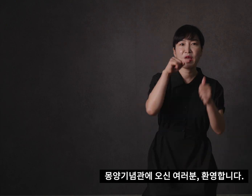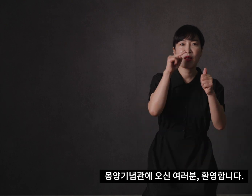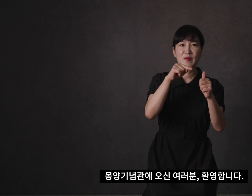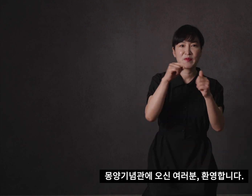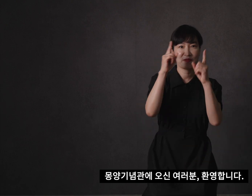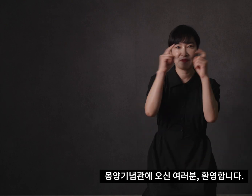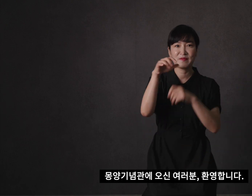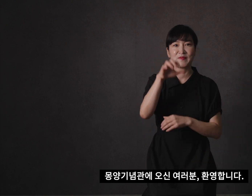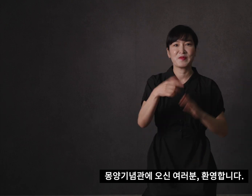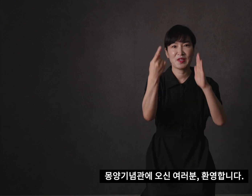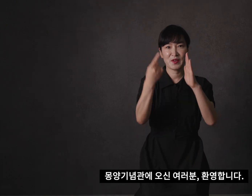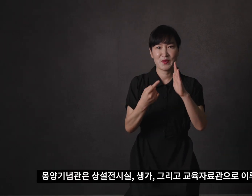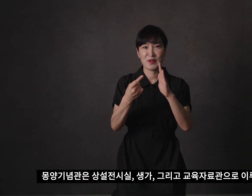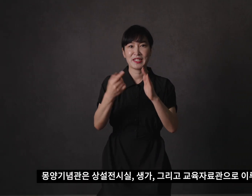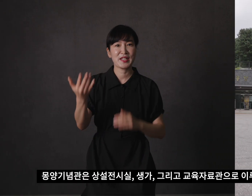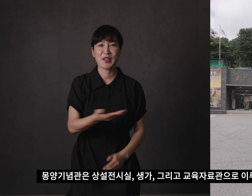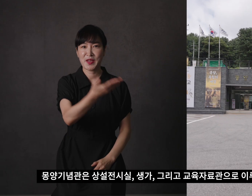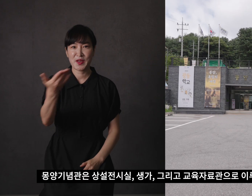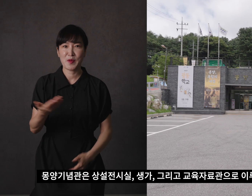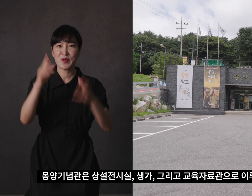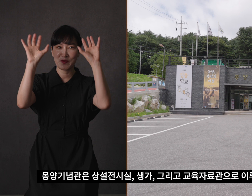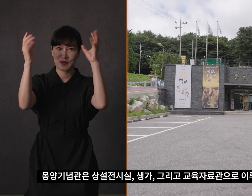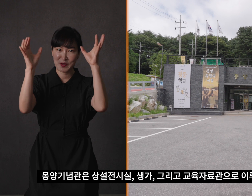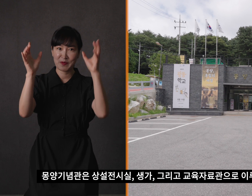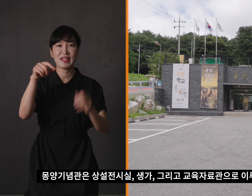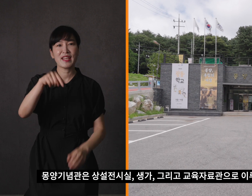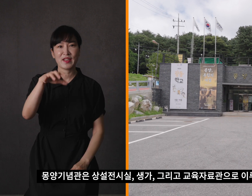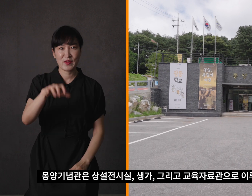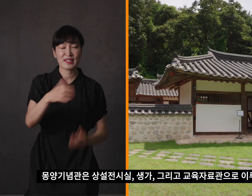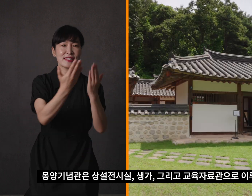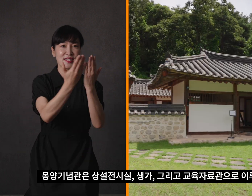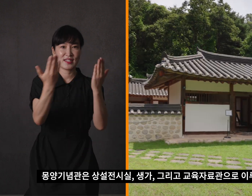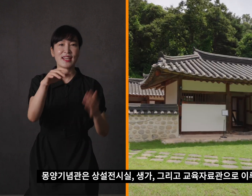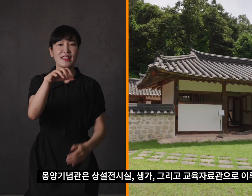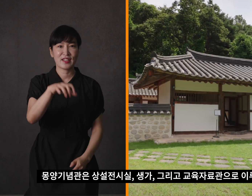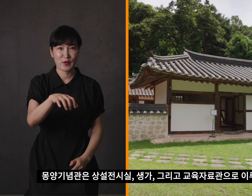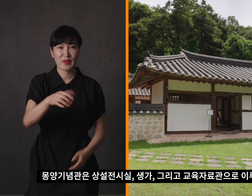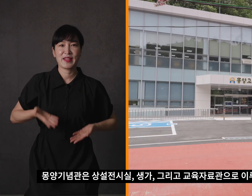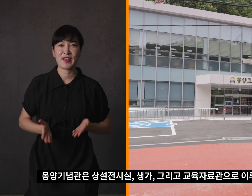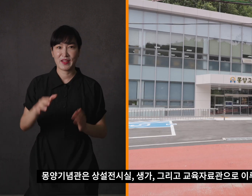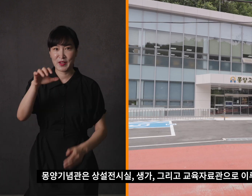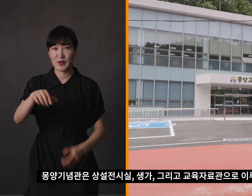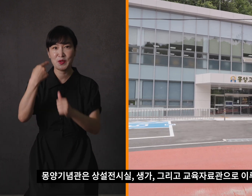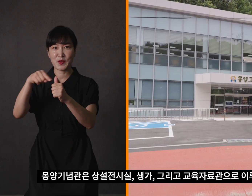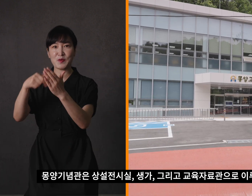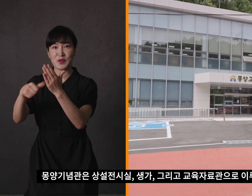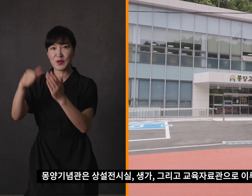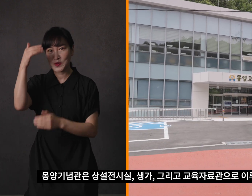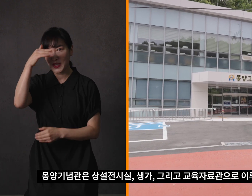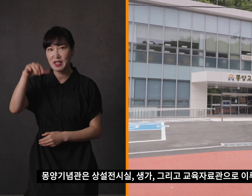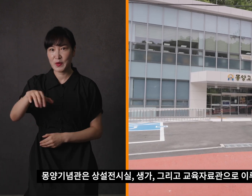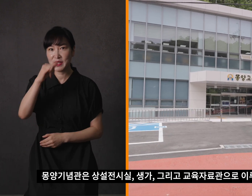몽양기념관에 오신 여러분 환영합니다. 몽양기념관은 상설전시실, 생가, 그리고